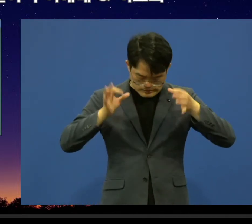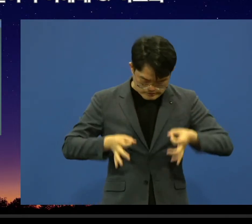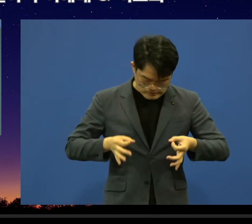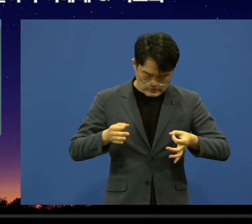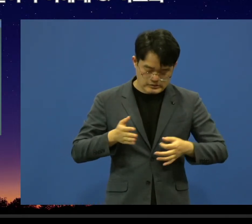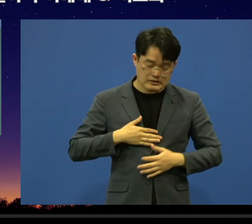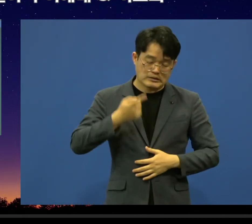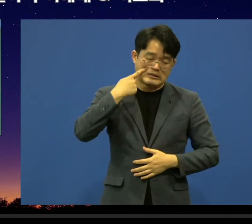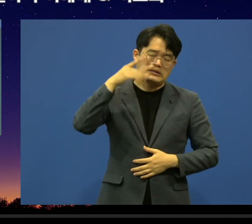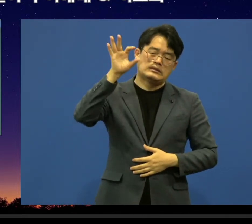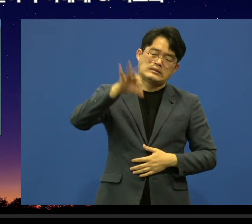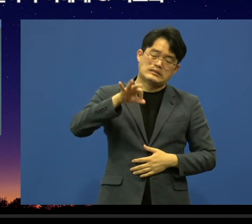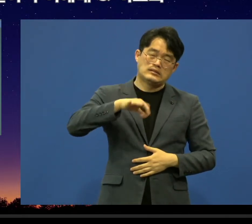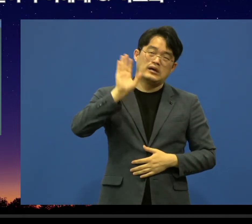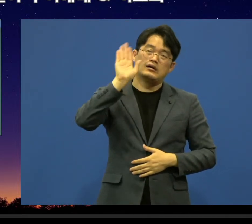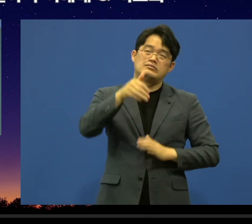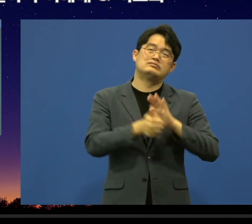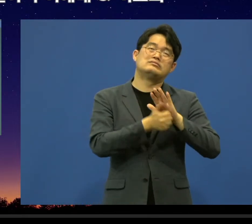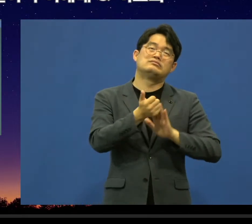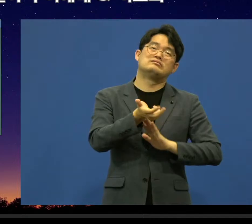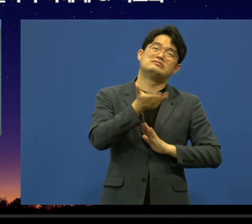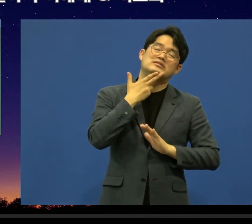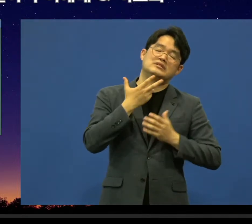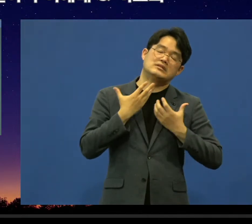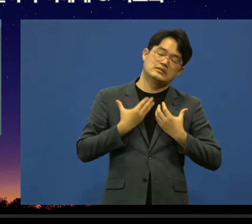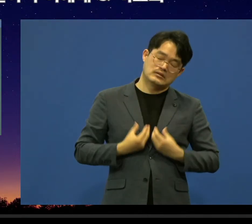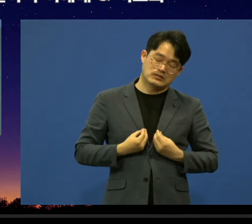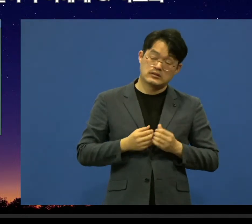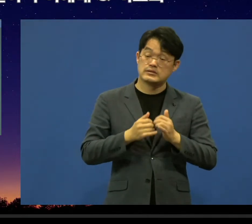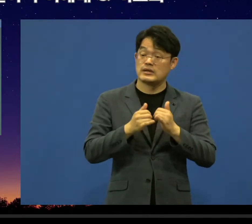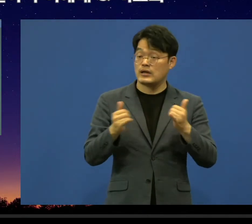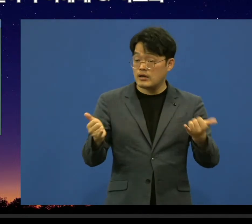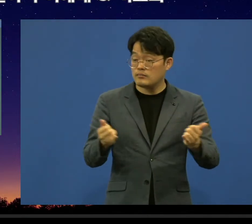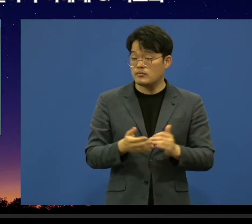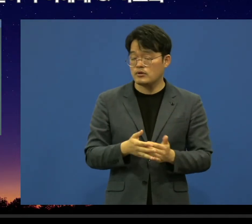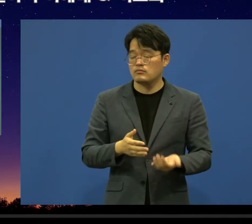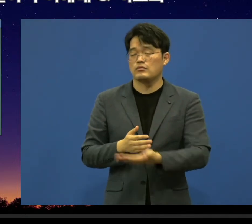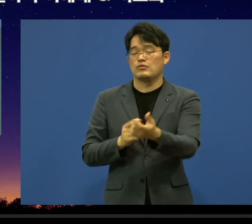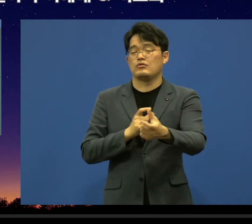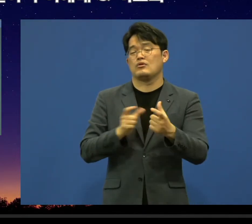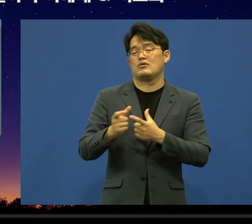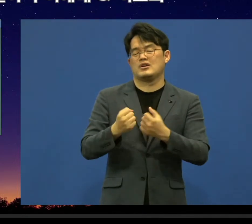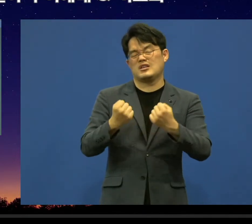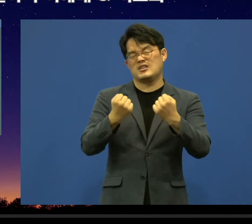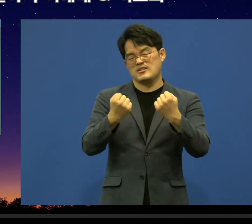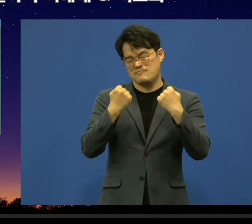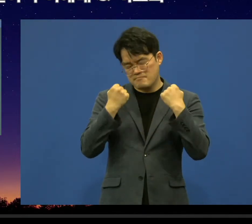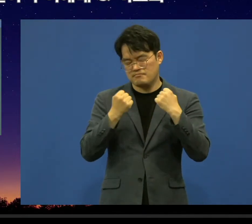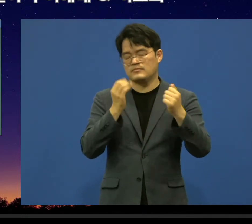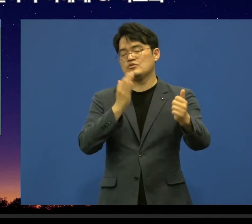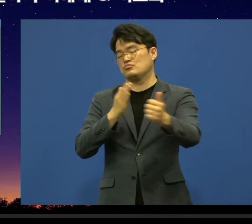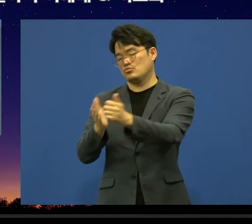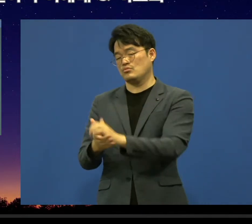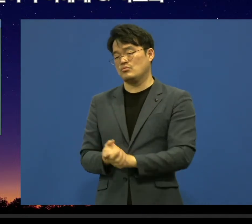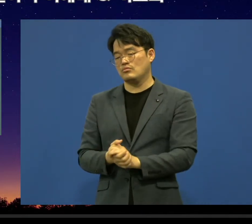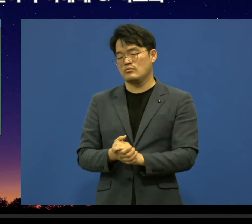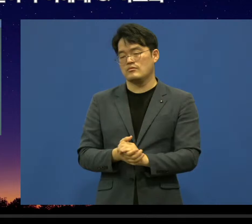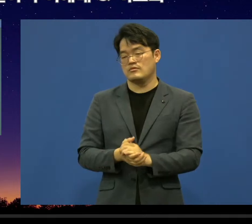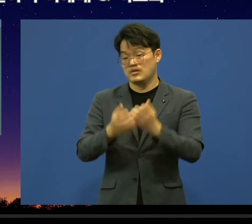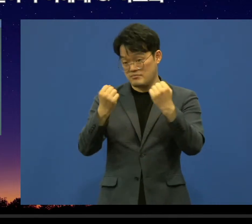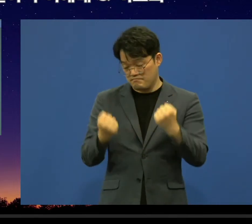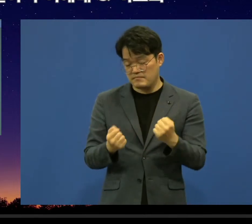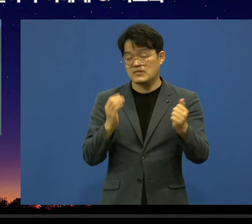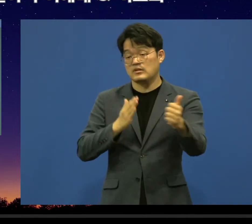있을까? 그렇게 생각하는 사람이 있습니까? 그래도 여러분 조금 더 힘을 내보십시오. 아직